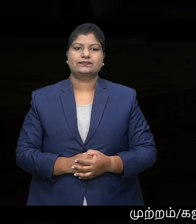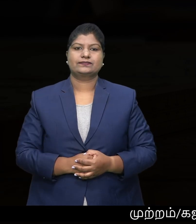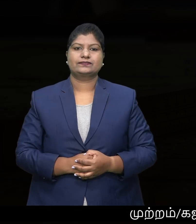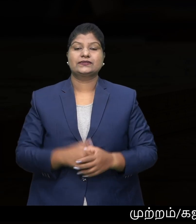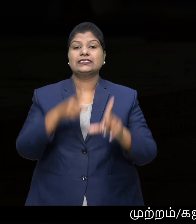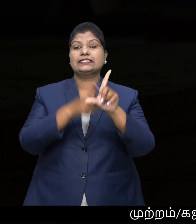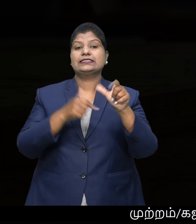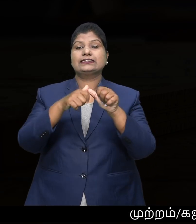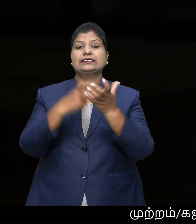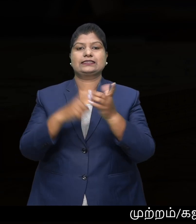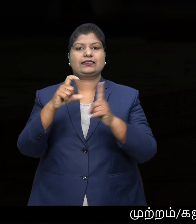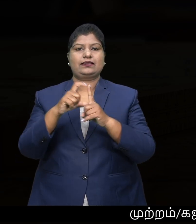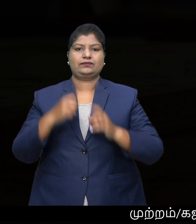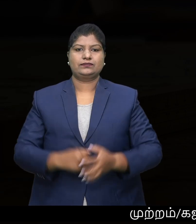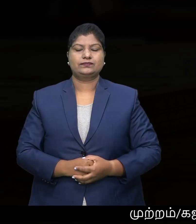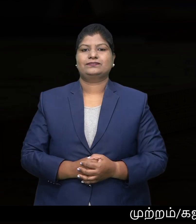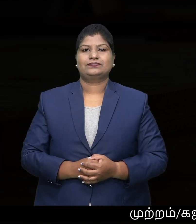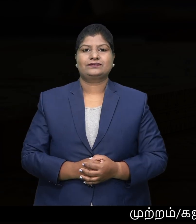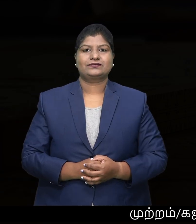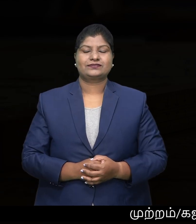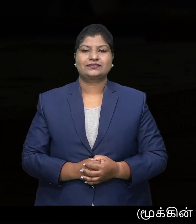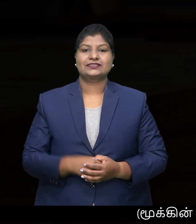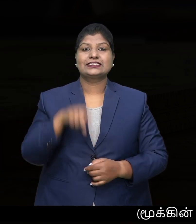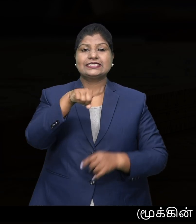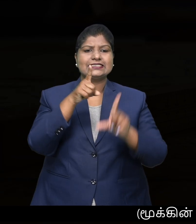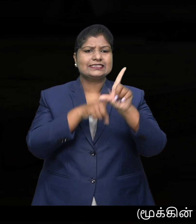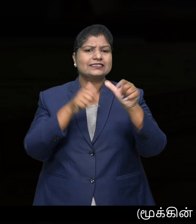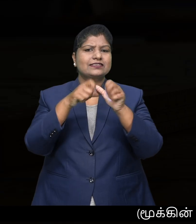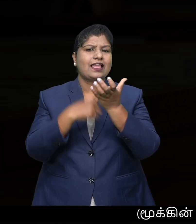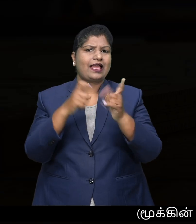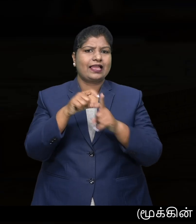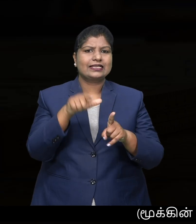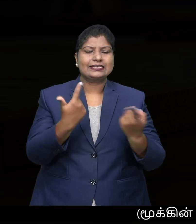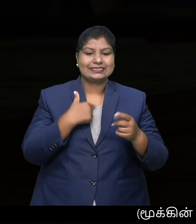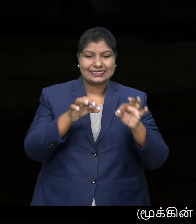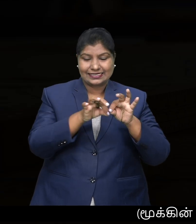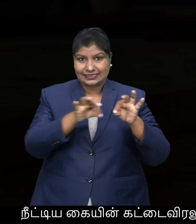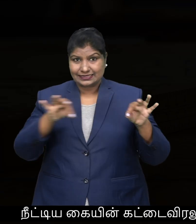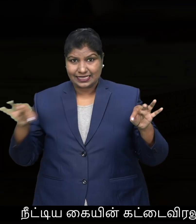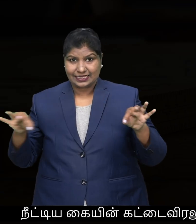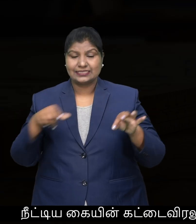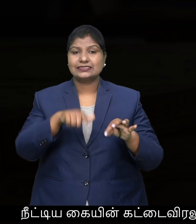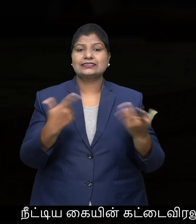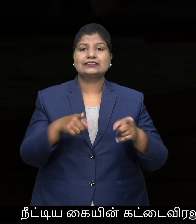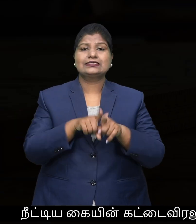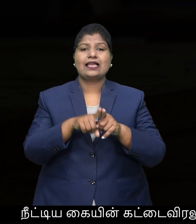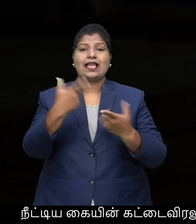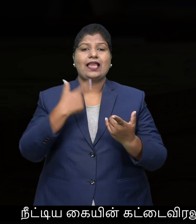முற்றம் மற்றும் கஜம் மற்றும் நீட்டளவு, அதாவது மூக்கின் நுனிக்கும் நீட்டிய கையின் கட்டை